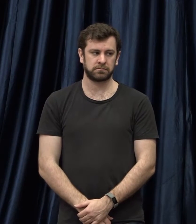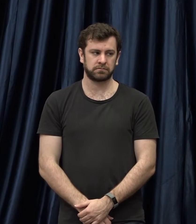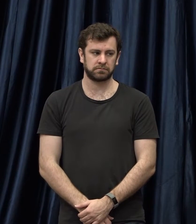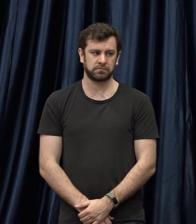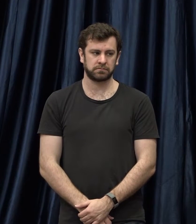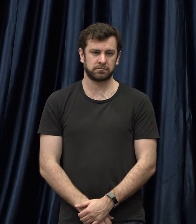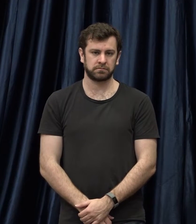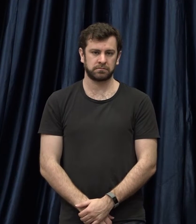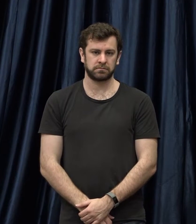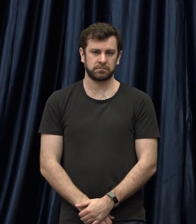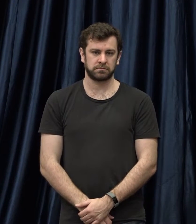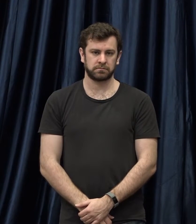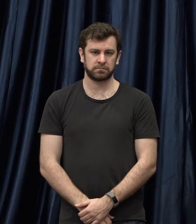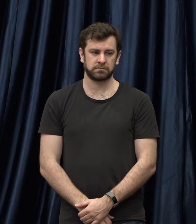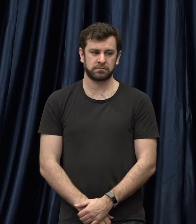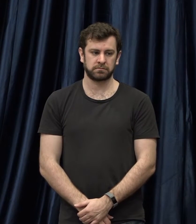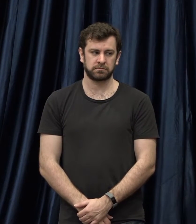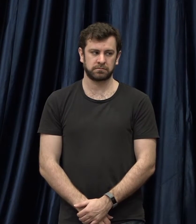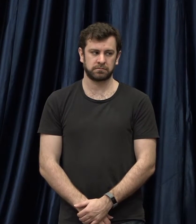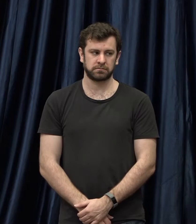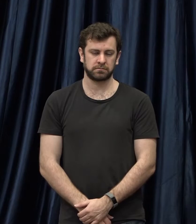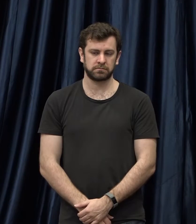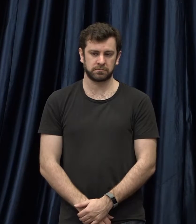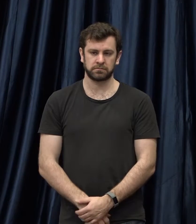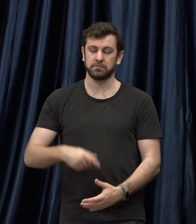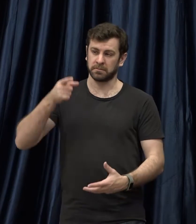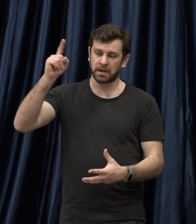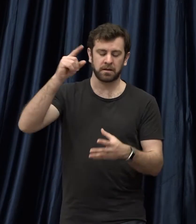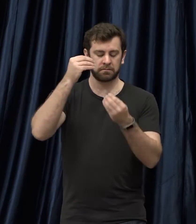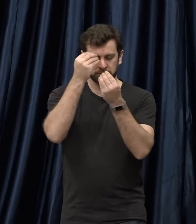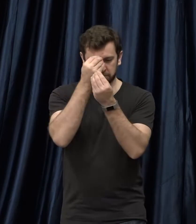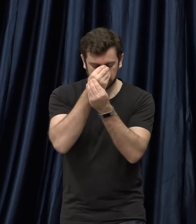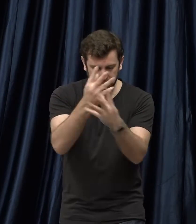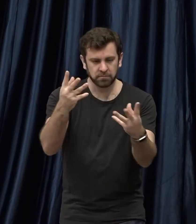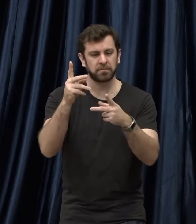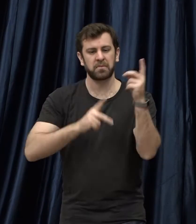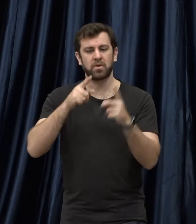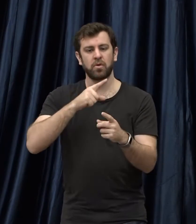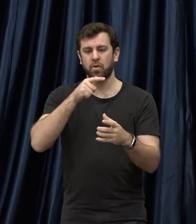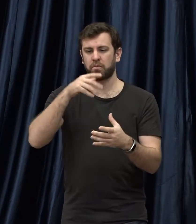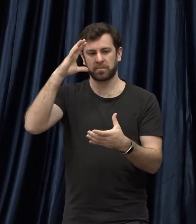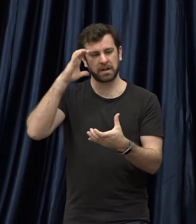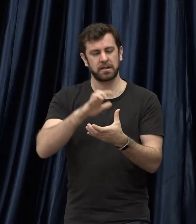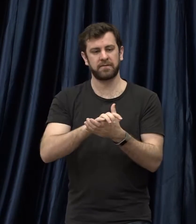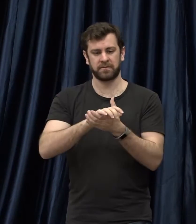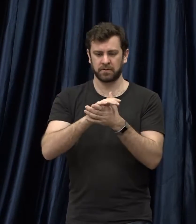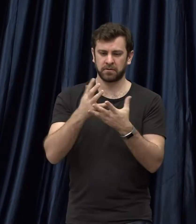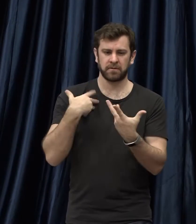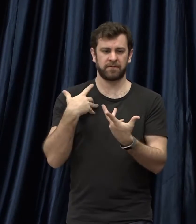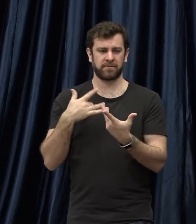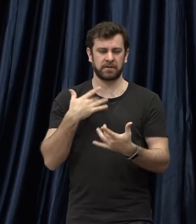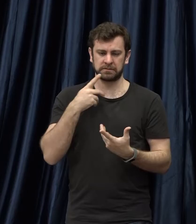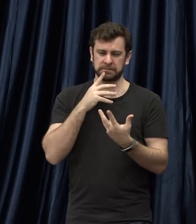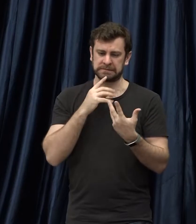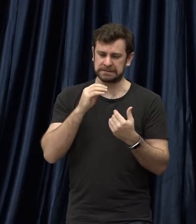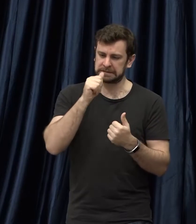بِالْجَنَّةِ الَّتِي كُنْتُمْ تُوعَدُونَ. Allah said to the believers who are being tortured and suffering, as